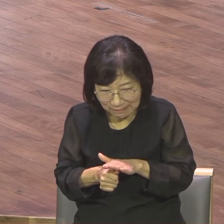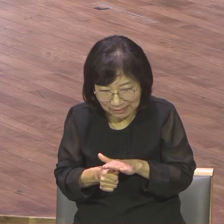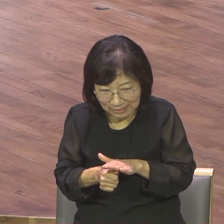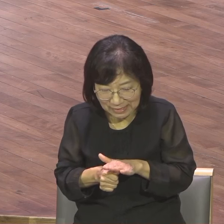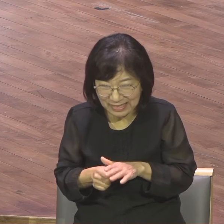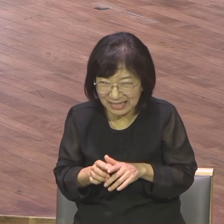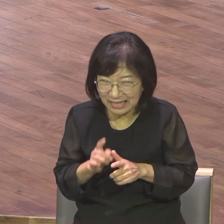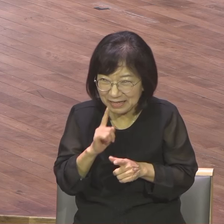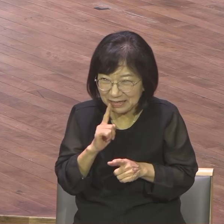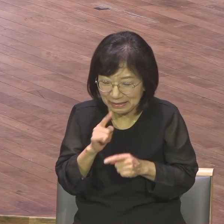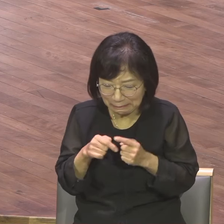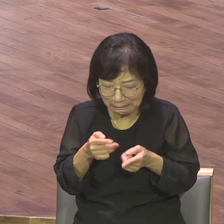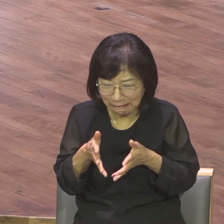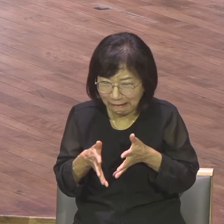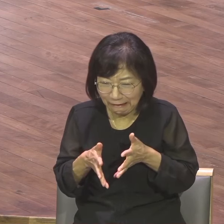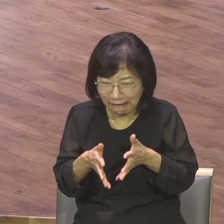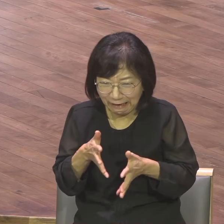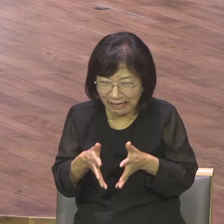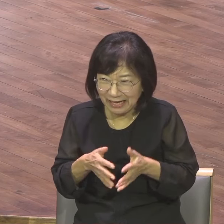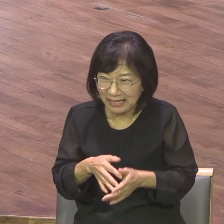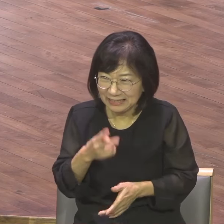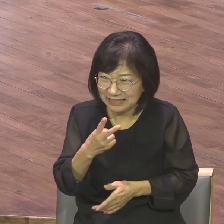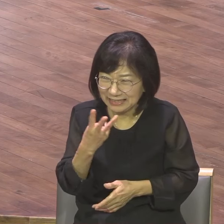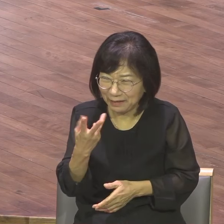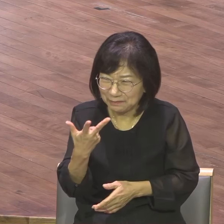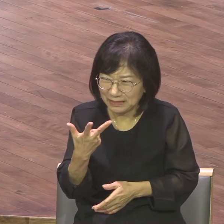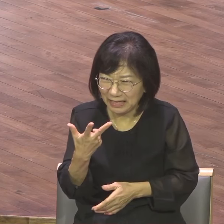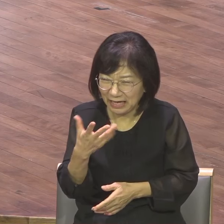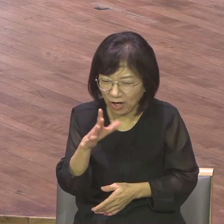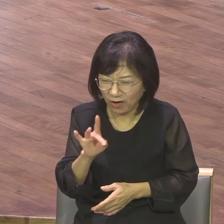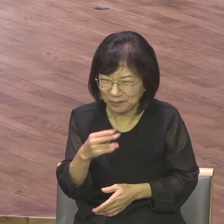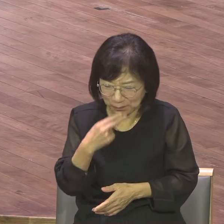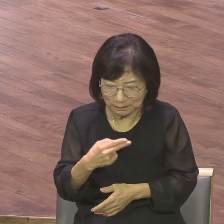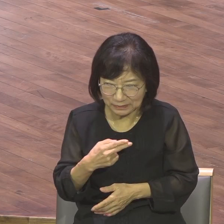말도를 잘 할 줄 모르면서 뭐 2, 3, 7, 5천 종족 떠들고 있어요.